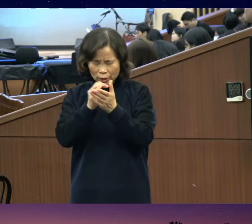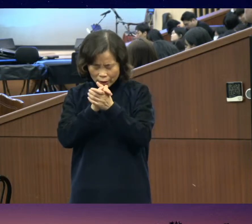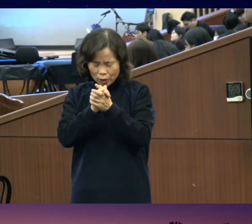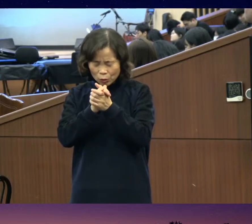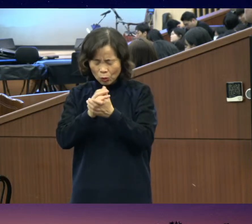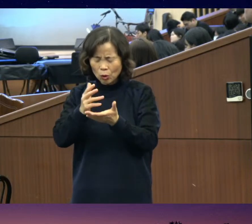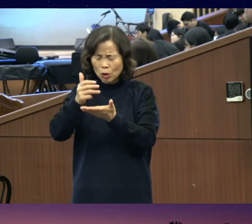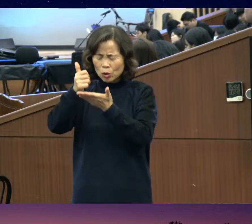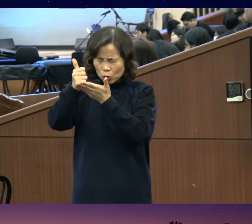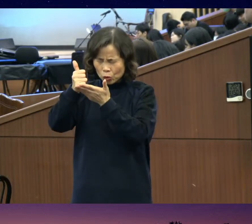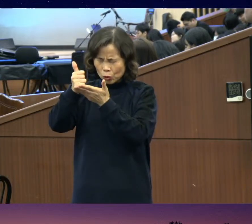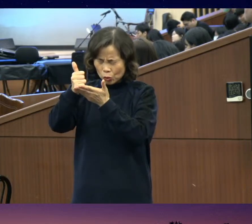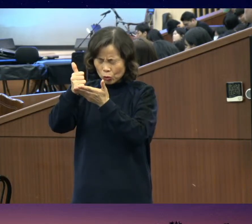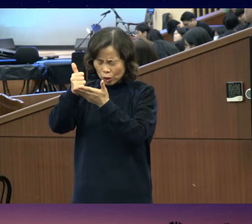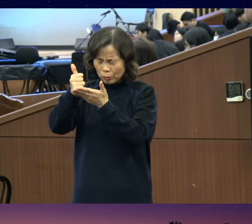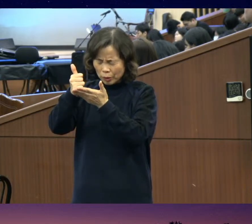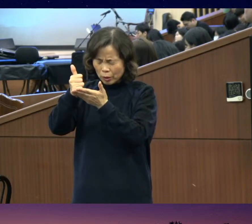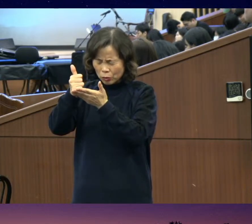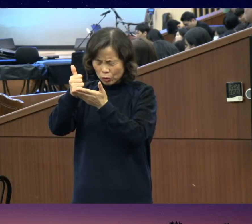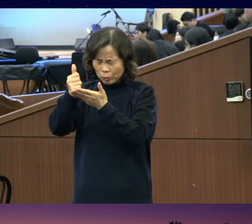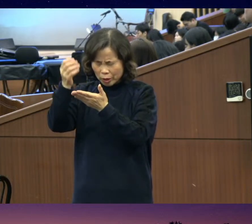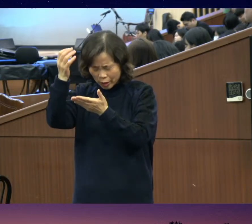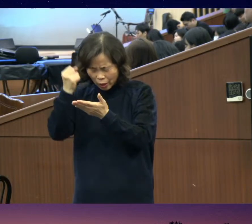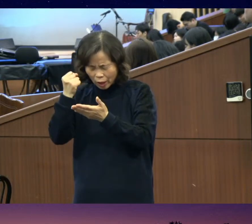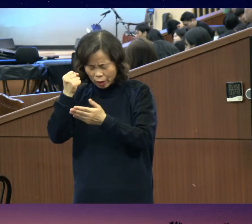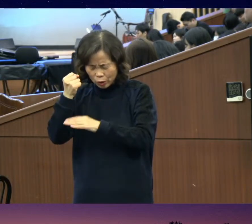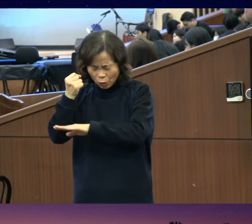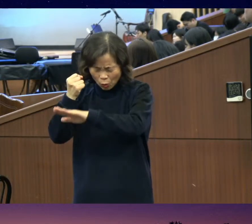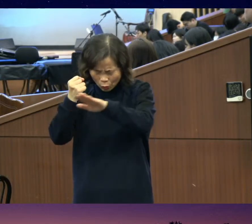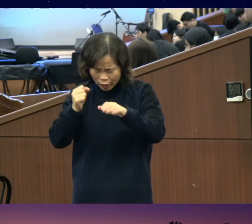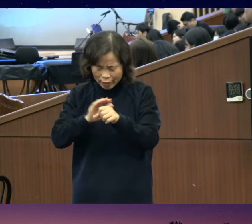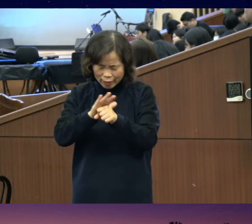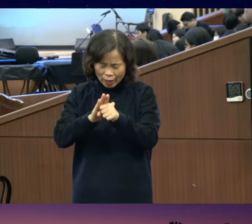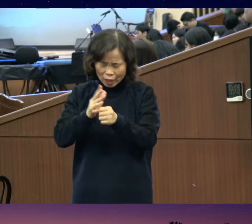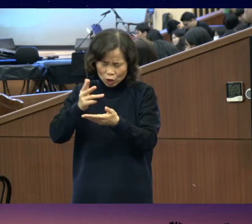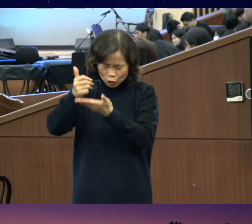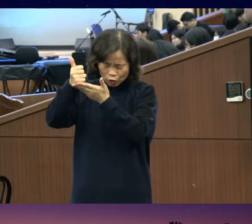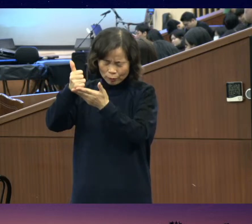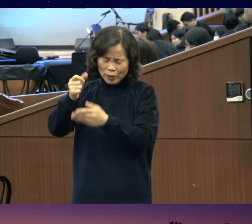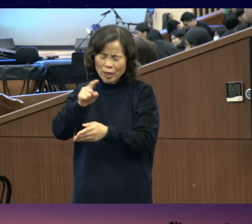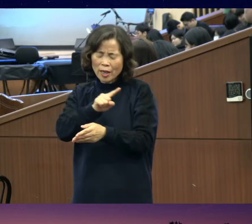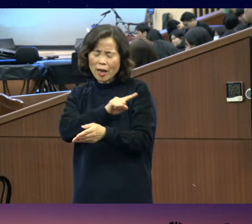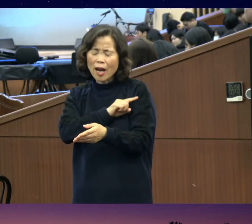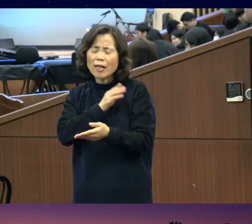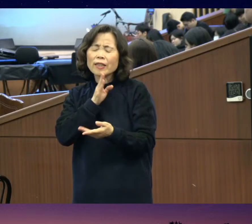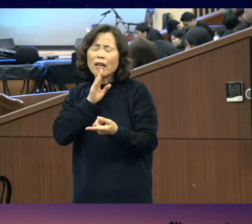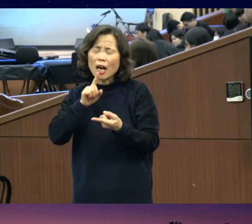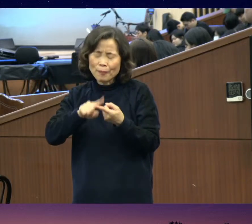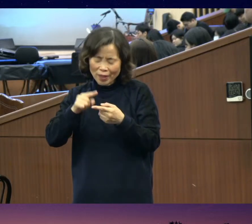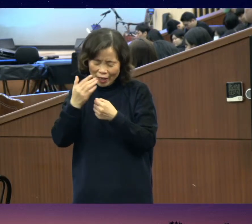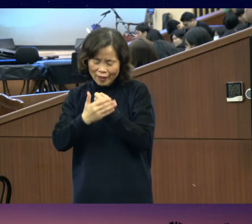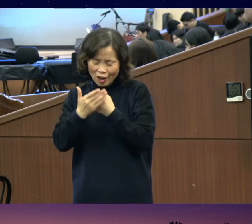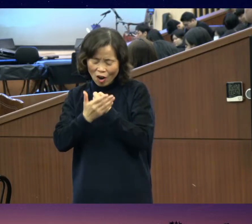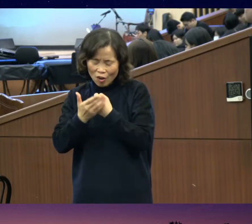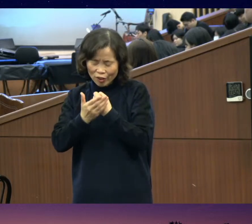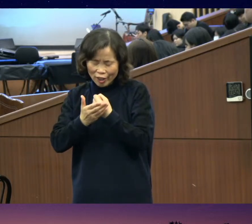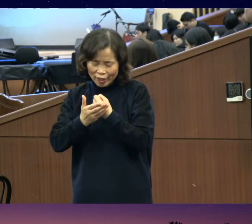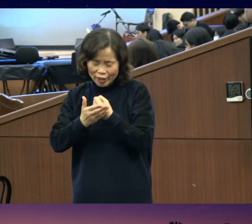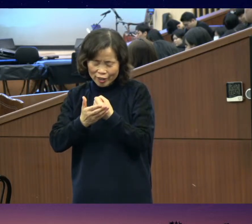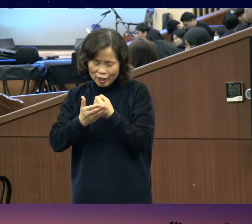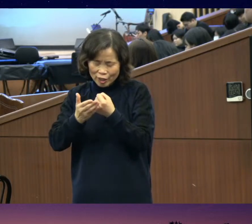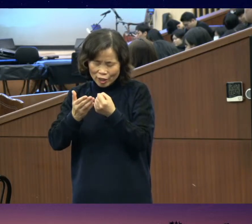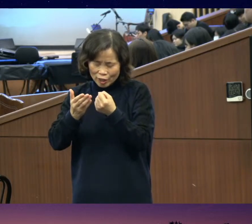주님이 낱낱이 헤아리시고 우리보다 우리를 더 사랑하시는 주께서 가장 적절한 은혜들을 우리에게 베풀어